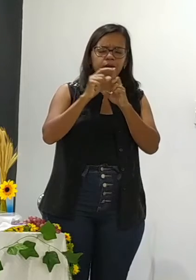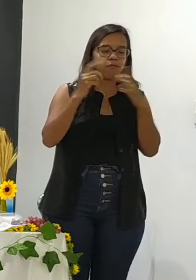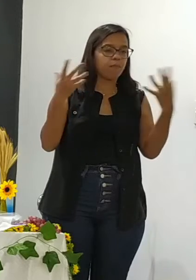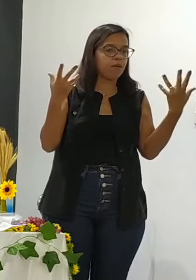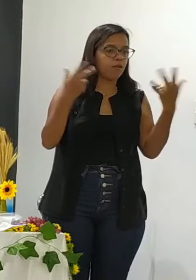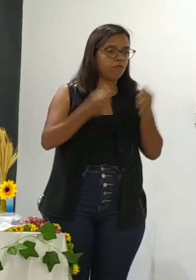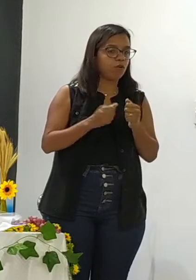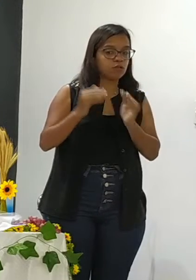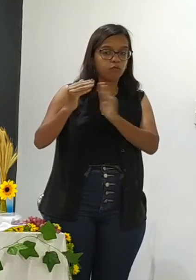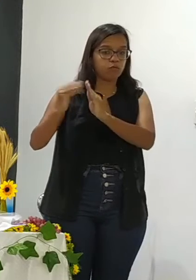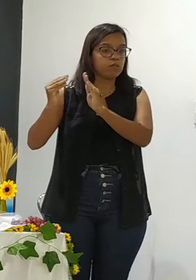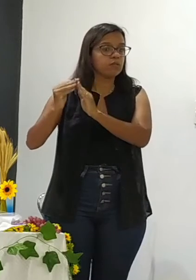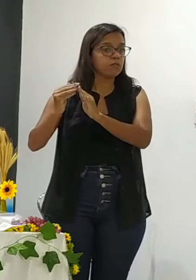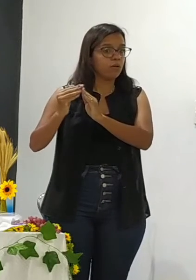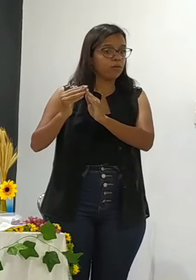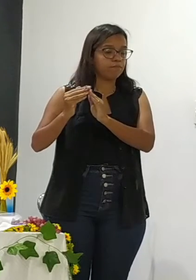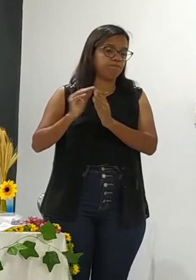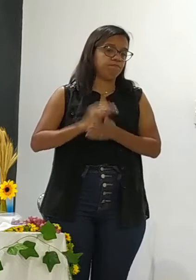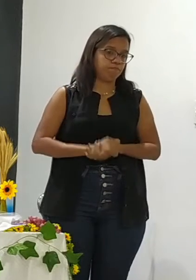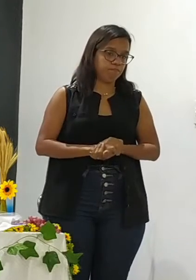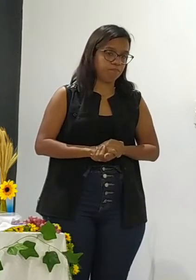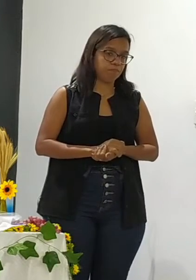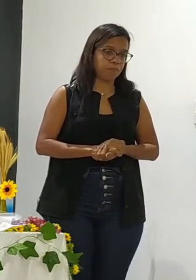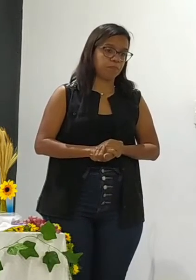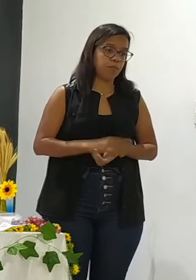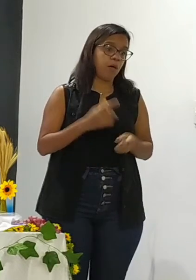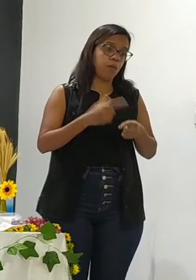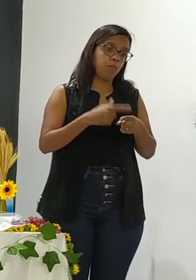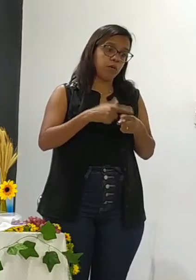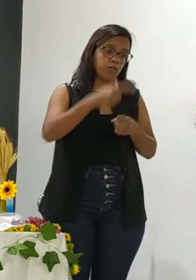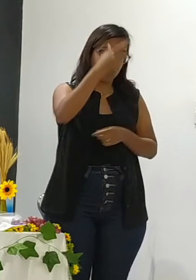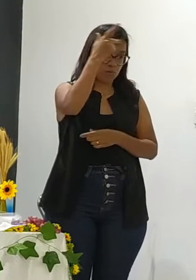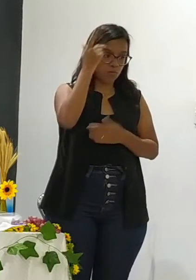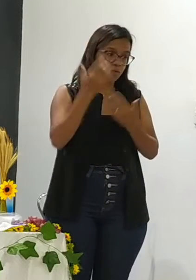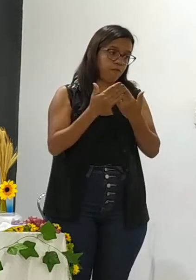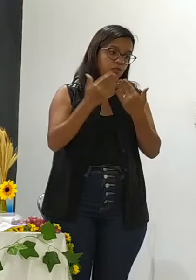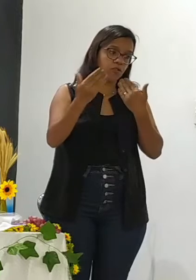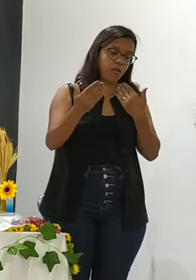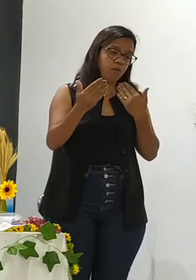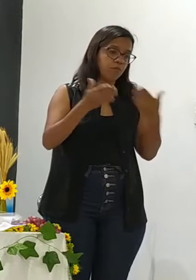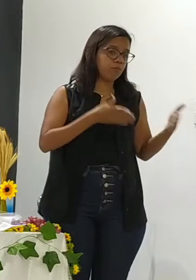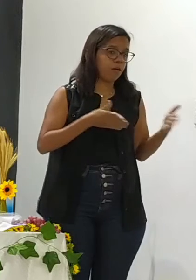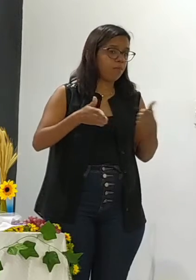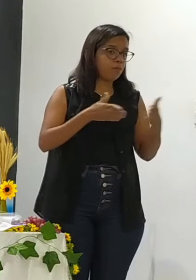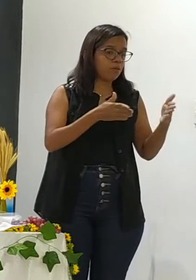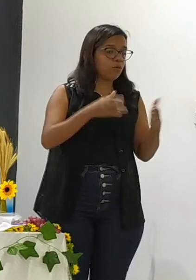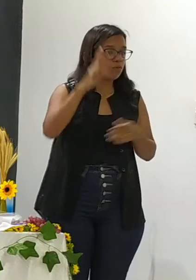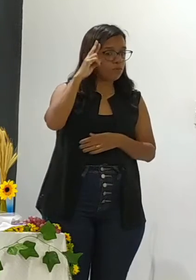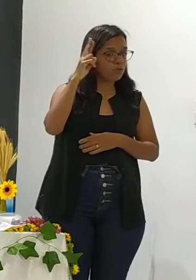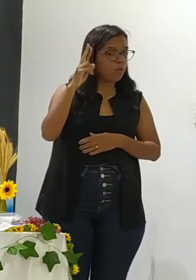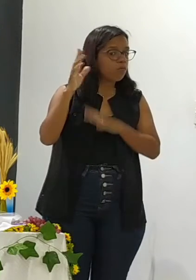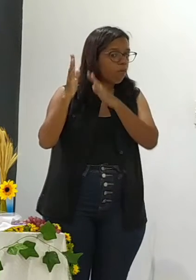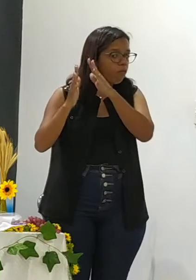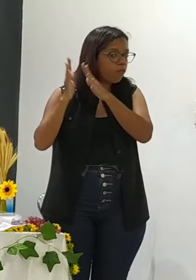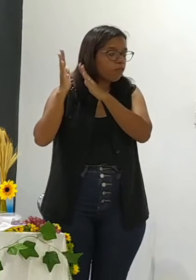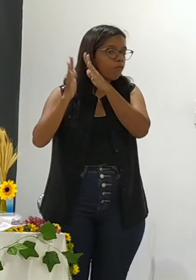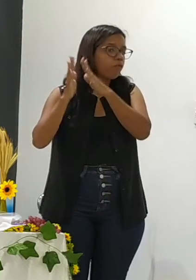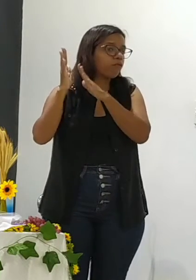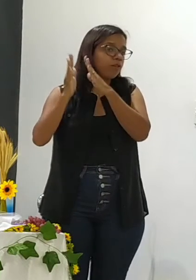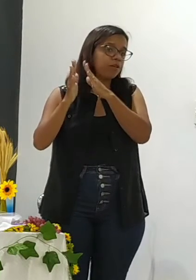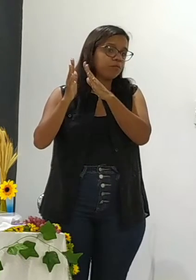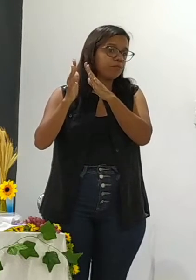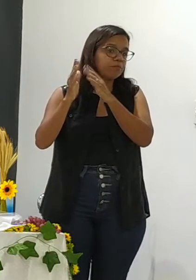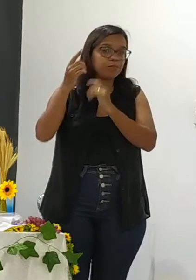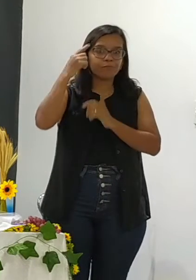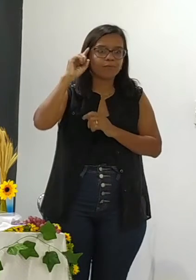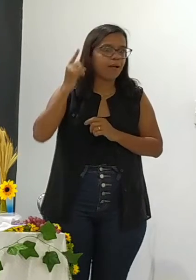homem, irmãos, está afastado dos caminhos do Senhor, e ouvindo a palavra de Deus, e a gente não tinha